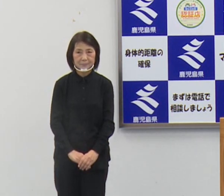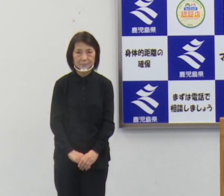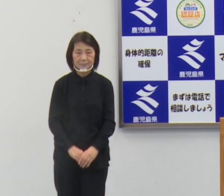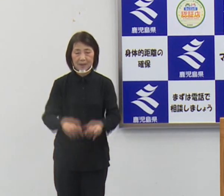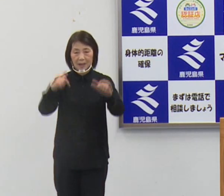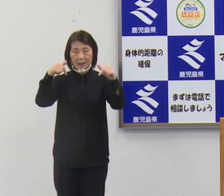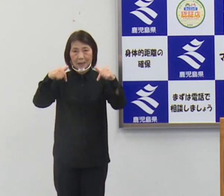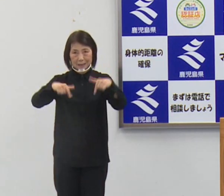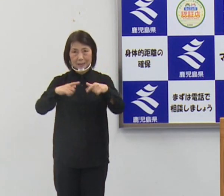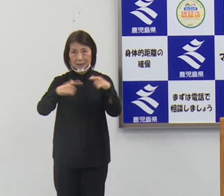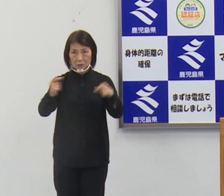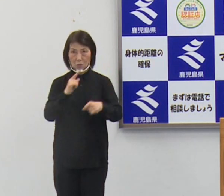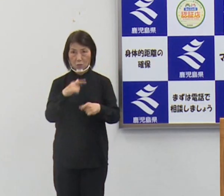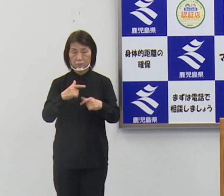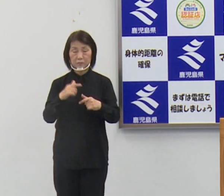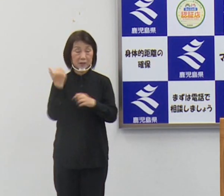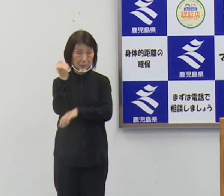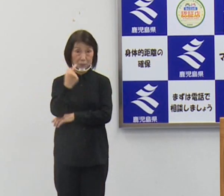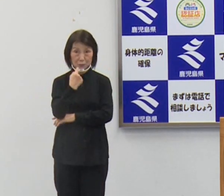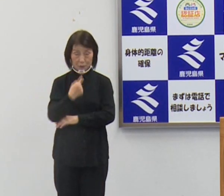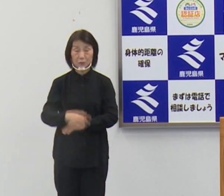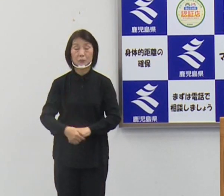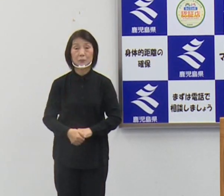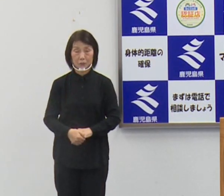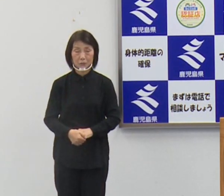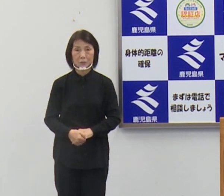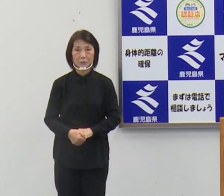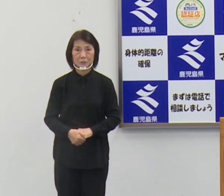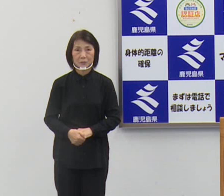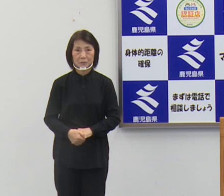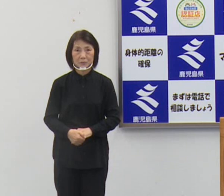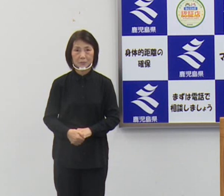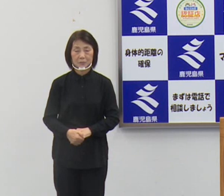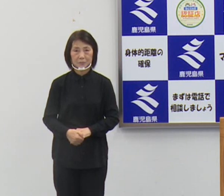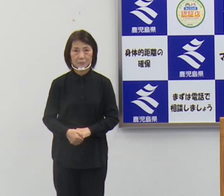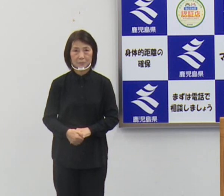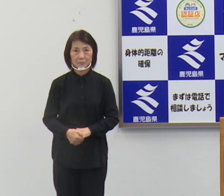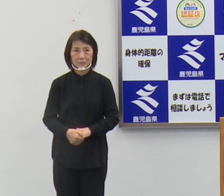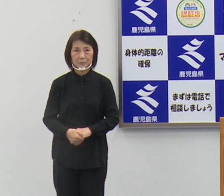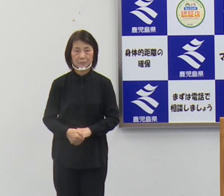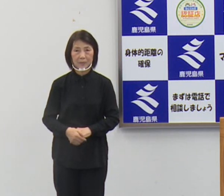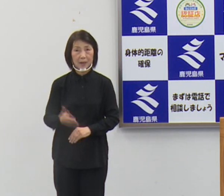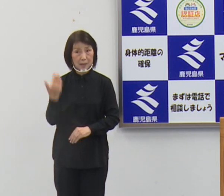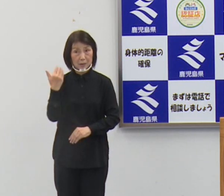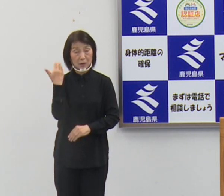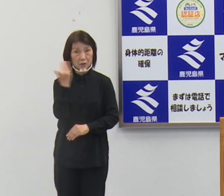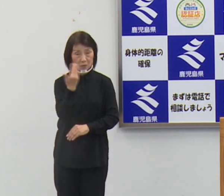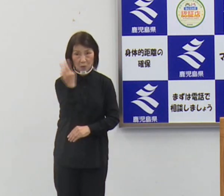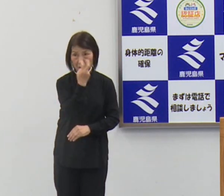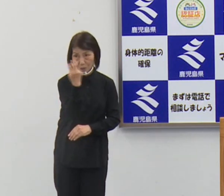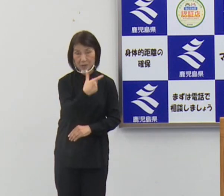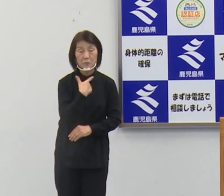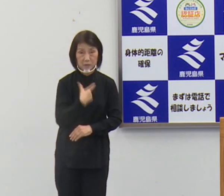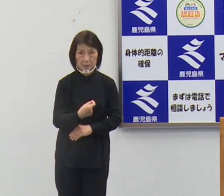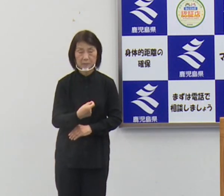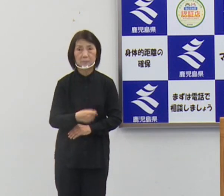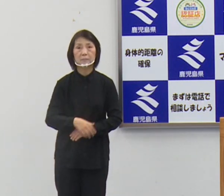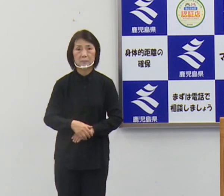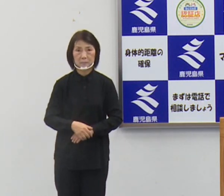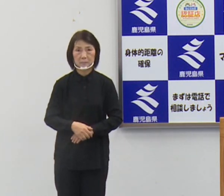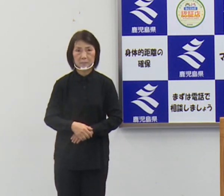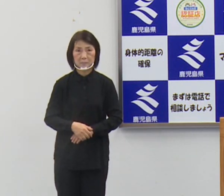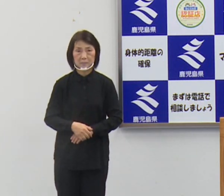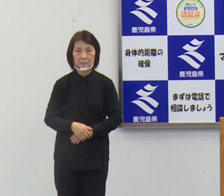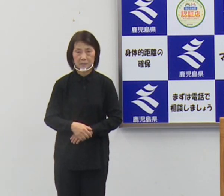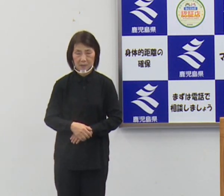西日本新聞の片岡です。お疲れ様です。先ほどの質問にあった部分の確認で、鹿児島要請に